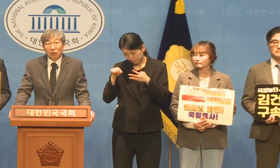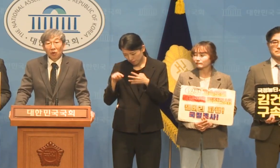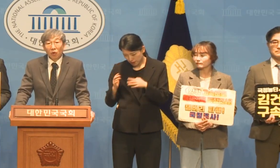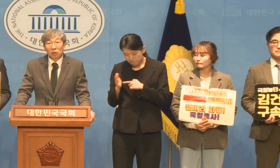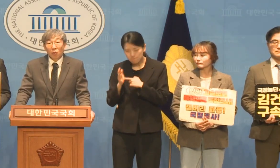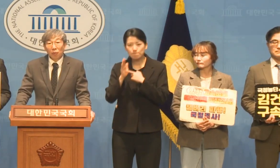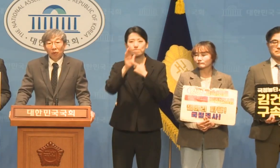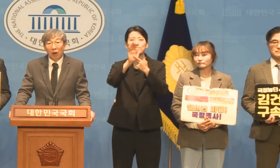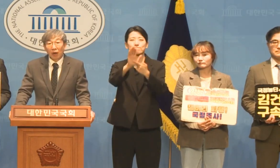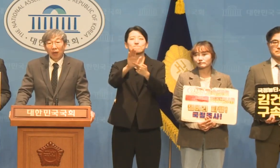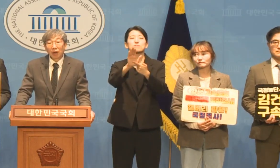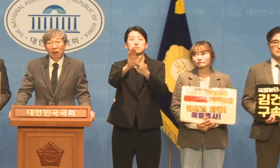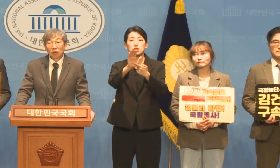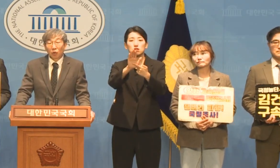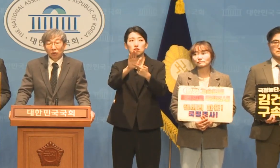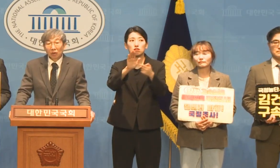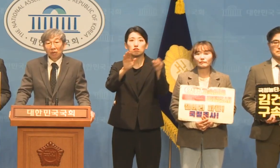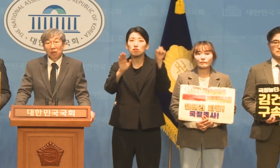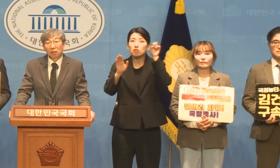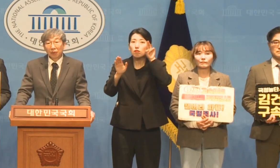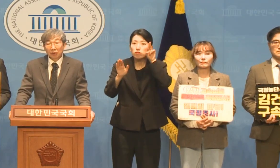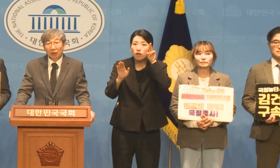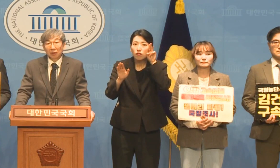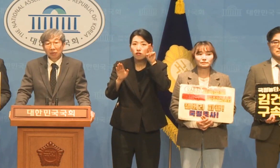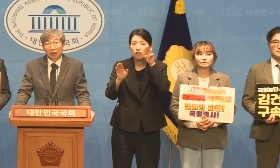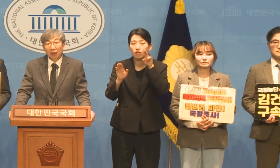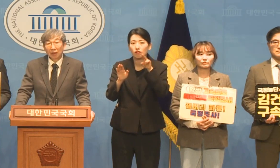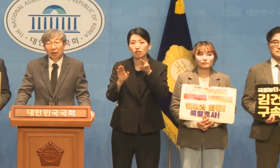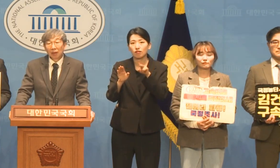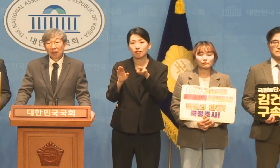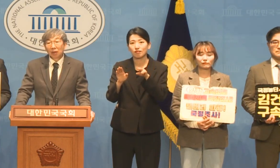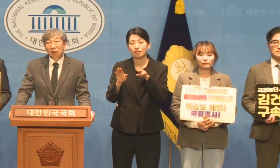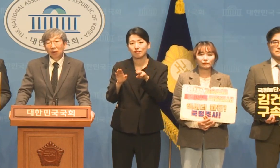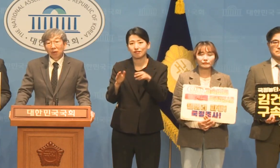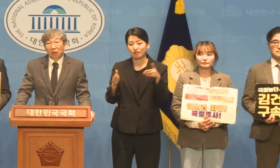전체 노선의 55%와 종점을 변경했습니다.